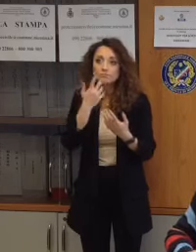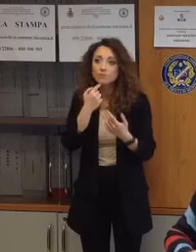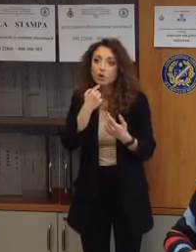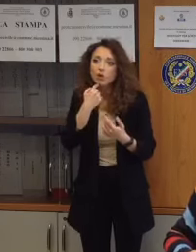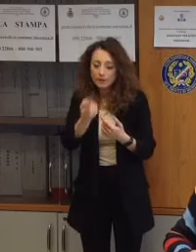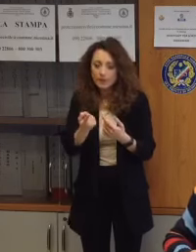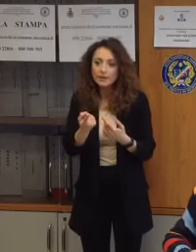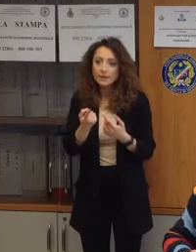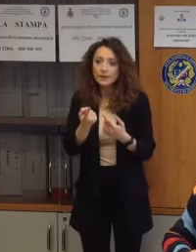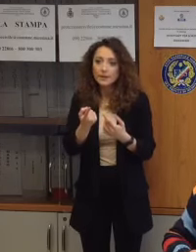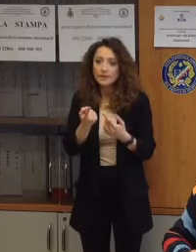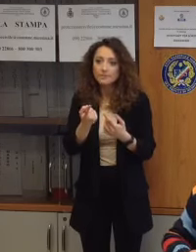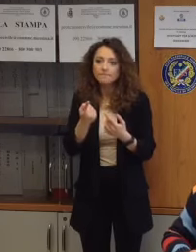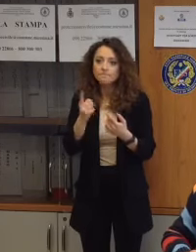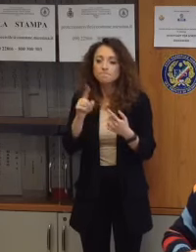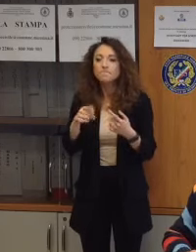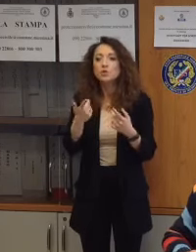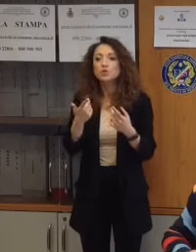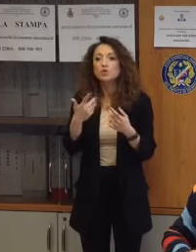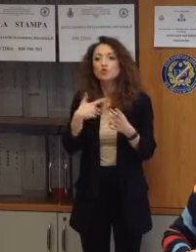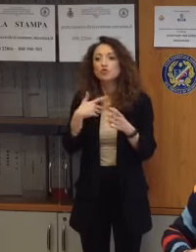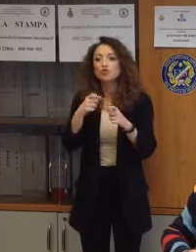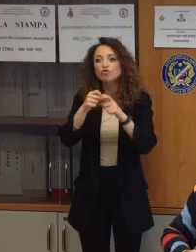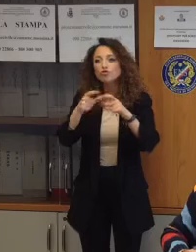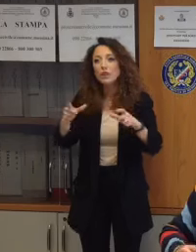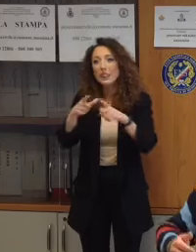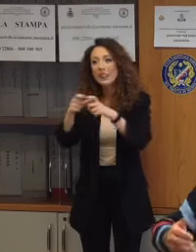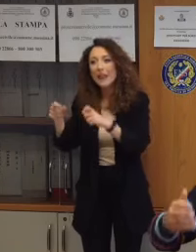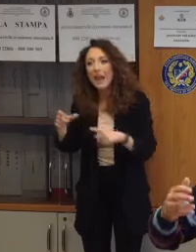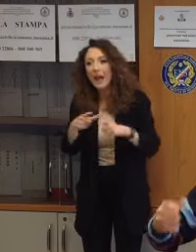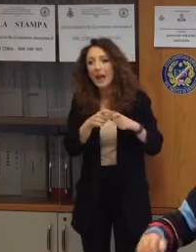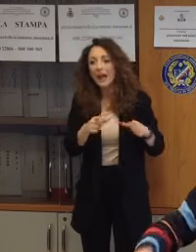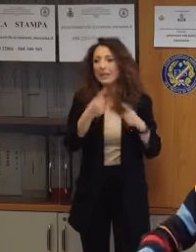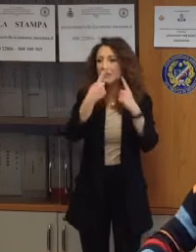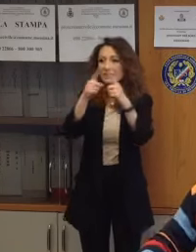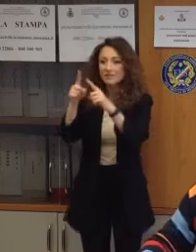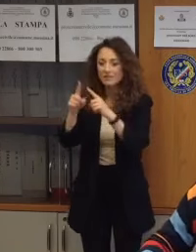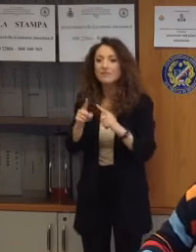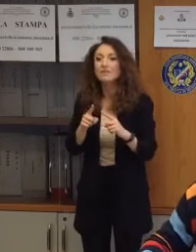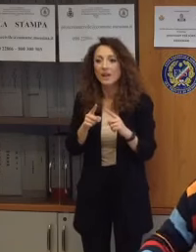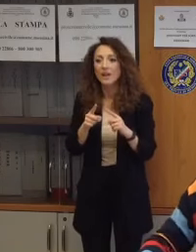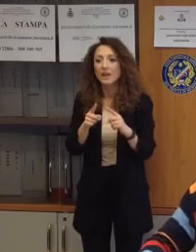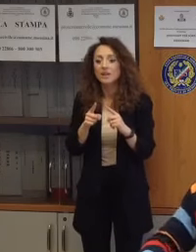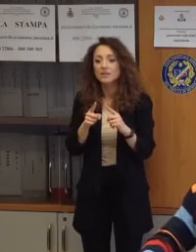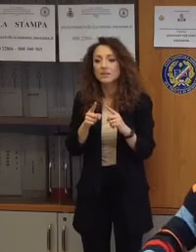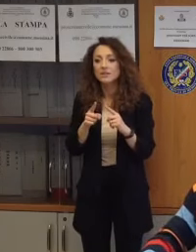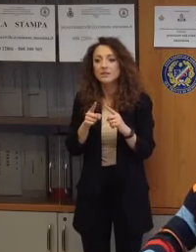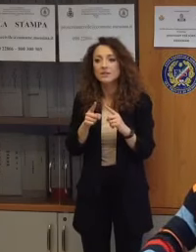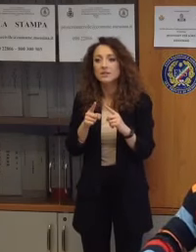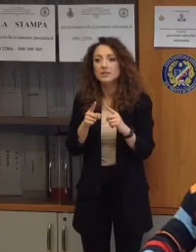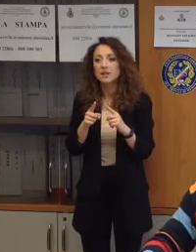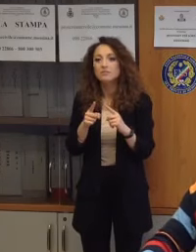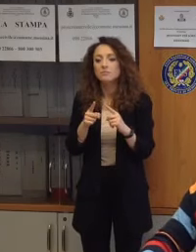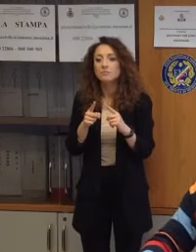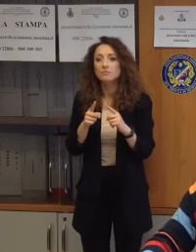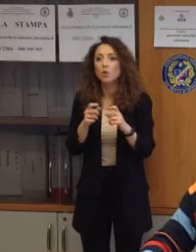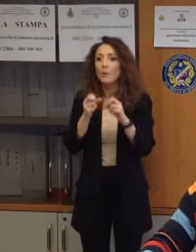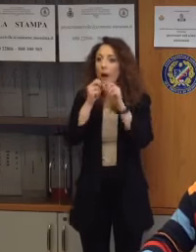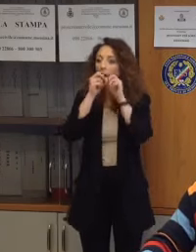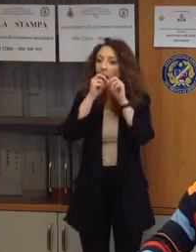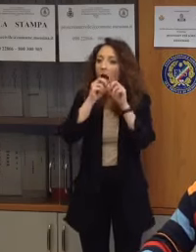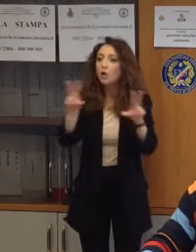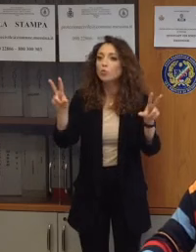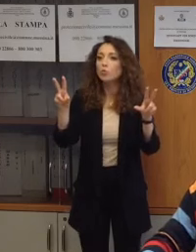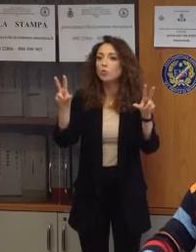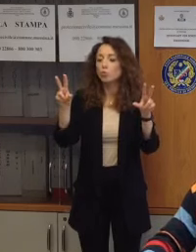sono state prese anche a modello da parte di anche alcuni consiglieri comunali qua a